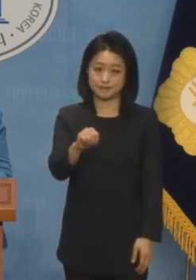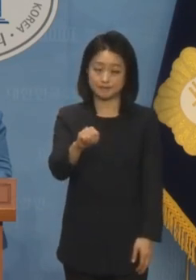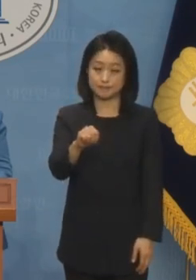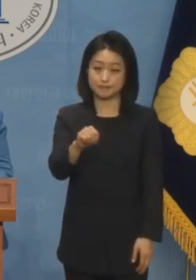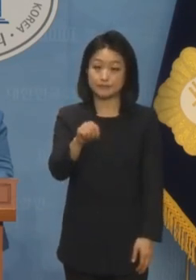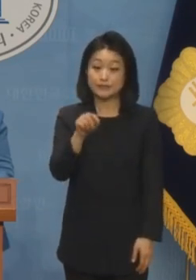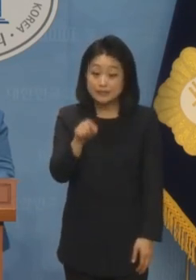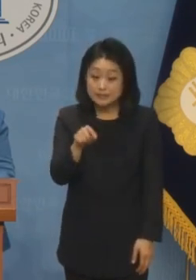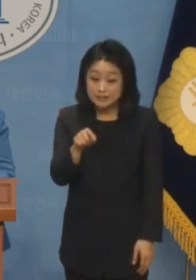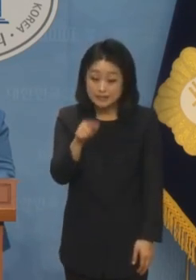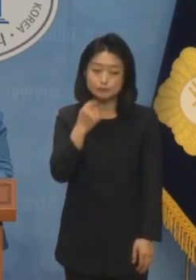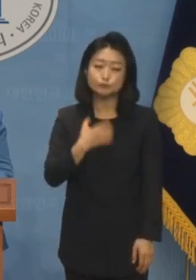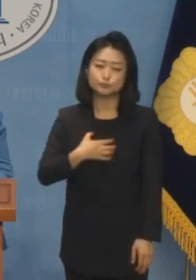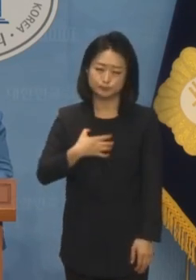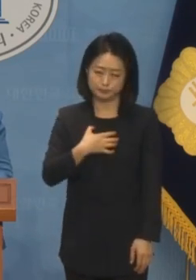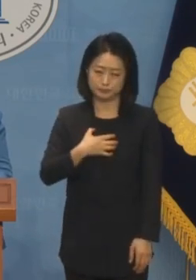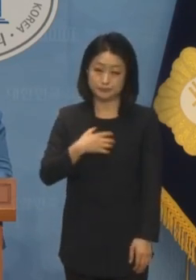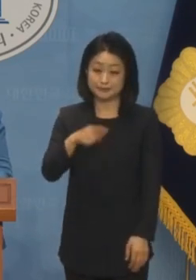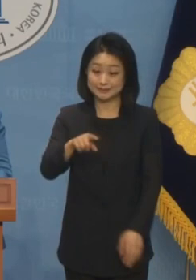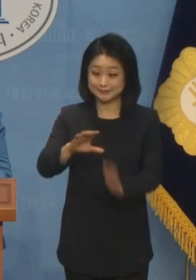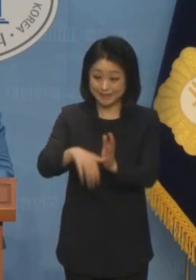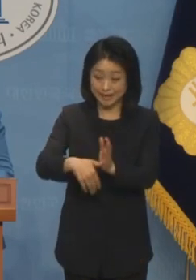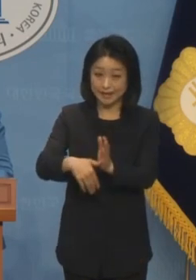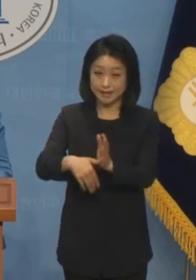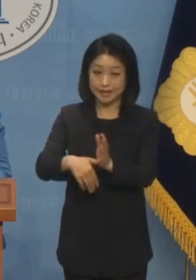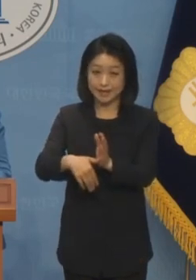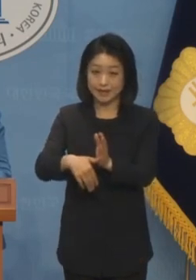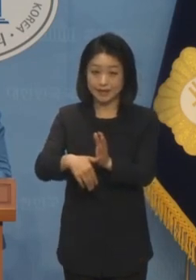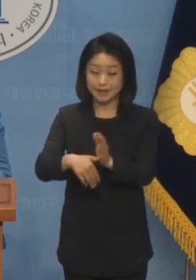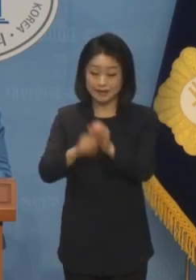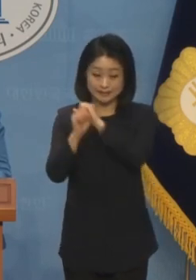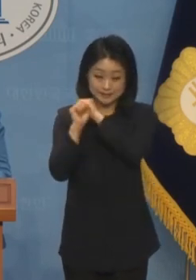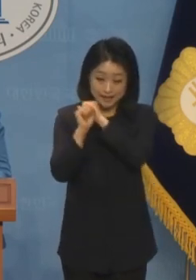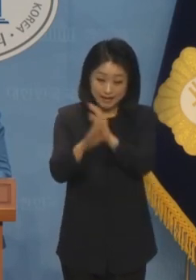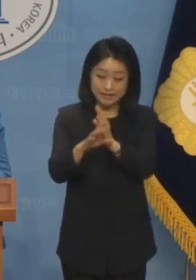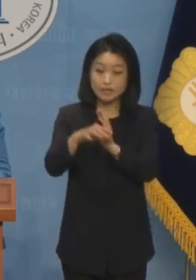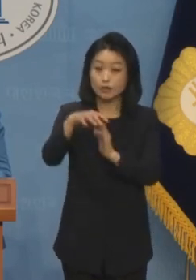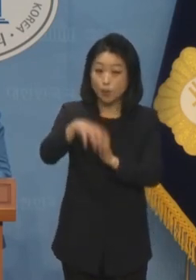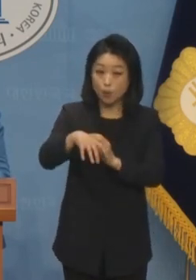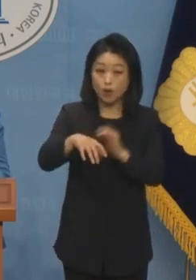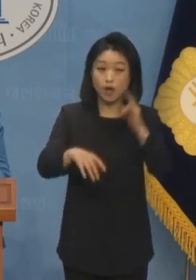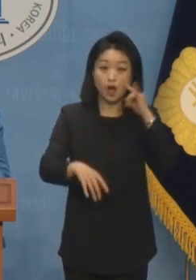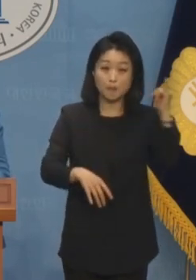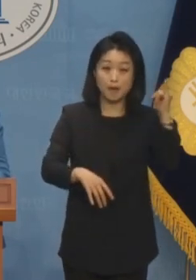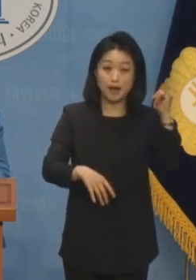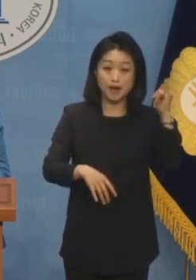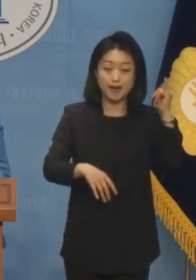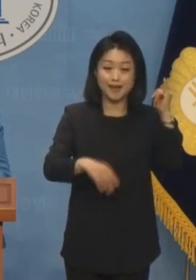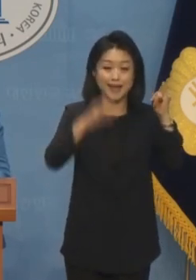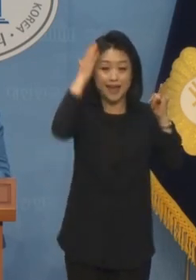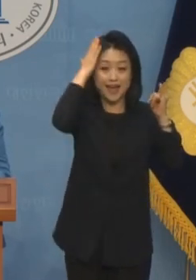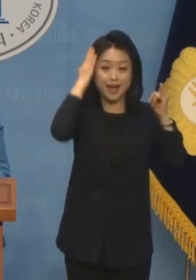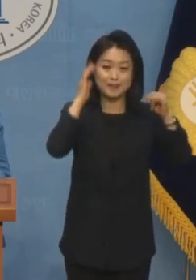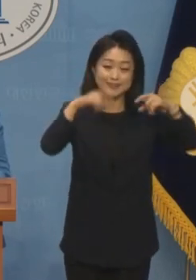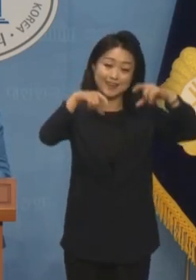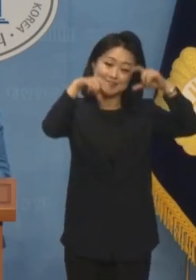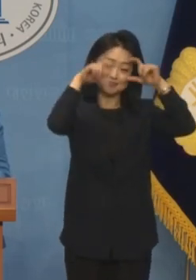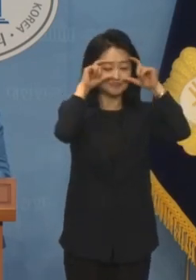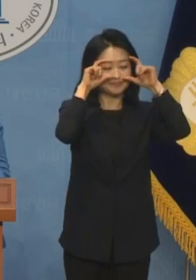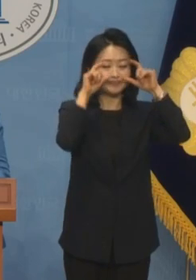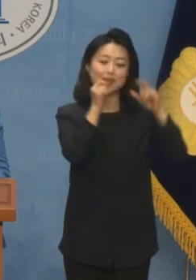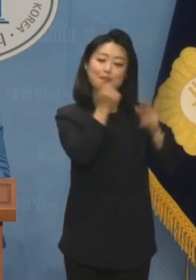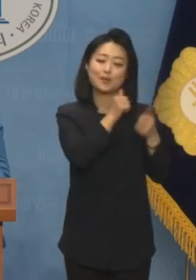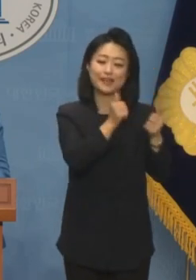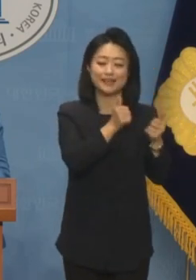그 슬픈 일이인데 구하라 양의 장례식장에 엄마가 선글라스를 끼고 변호사를